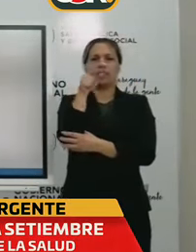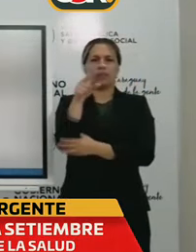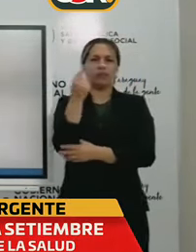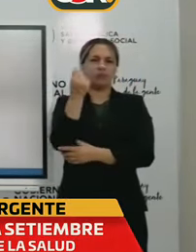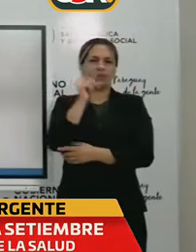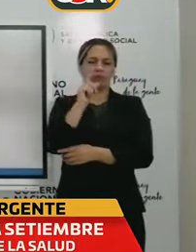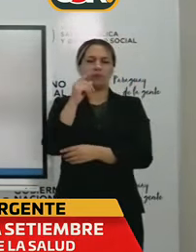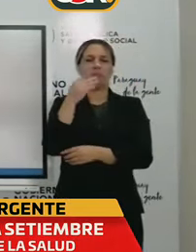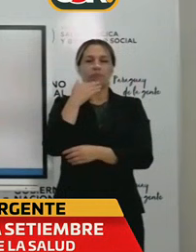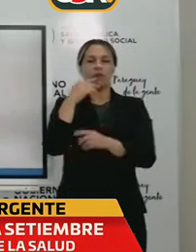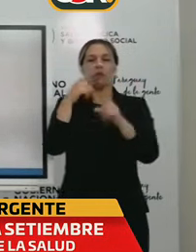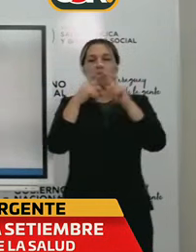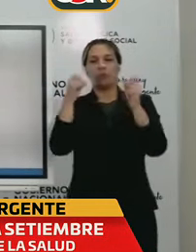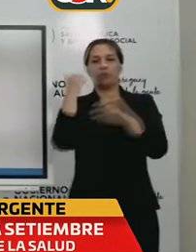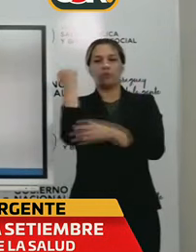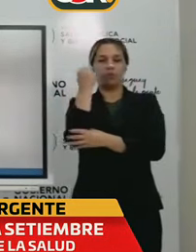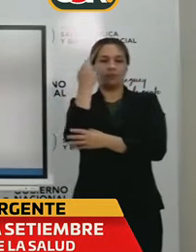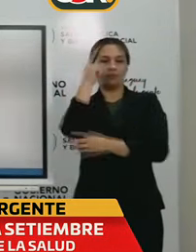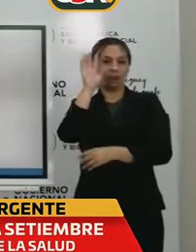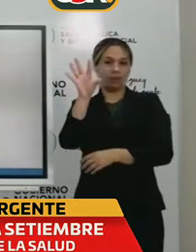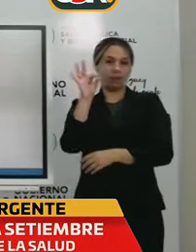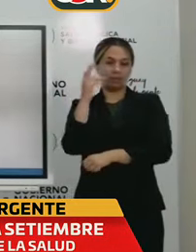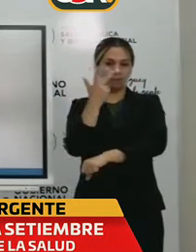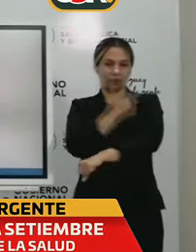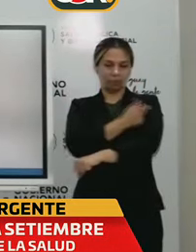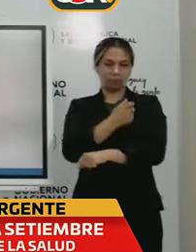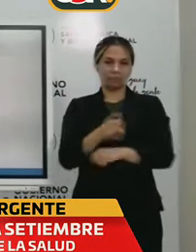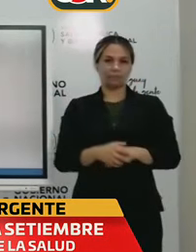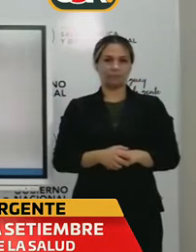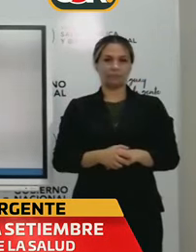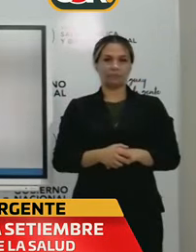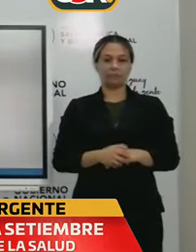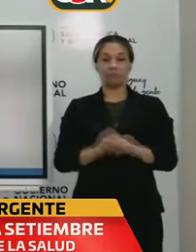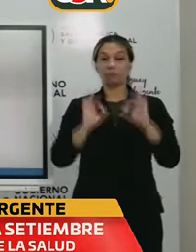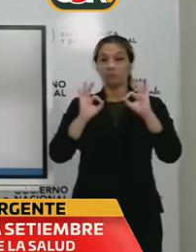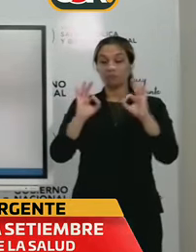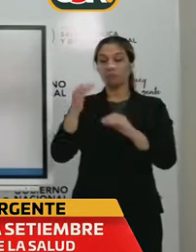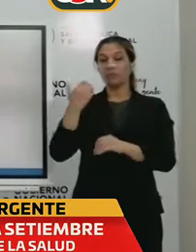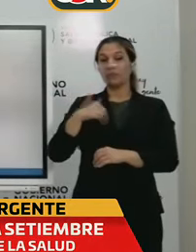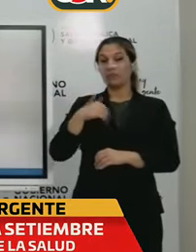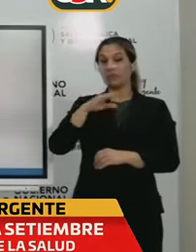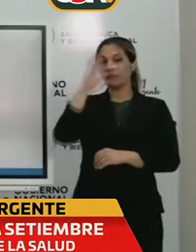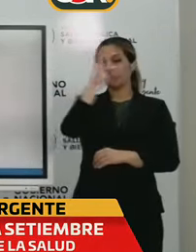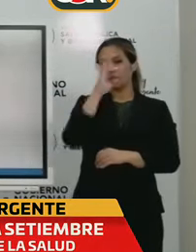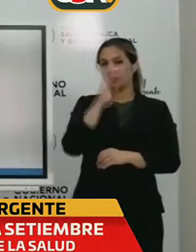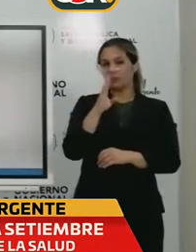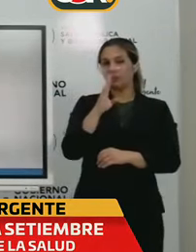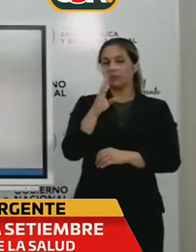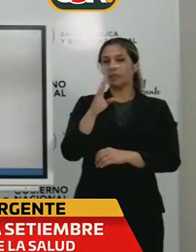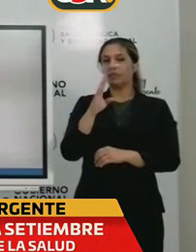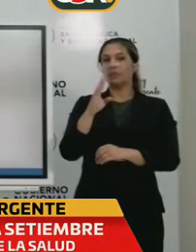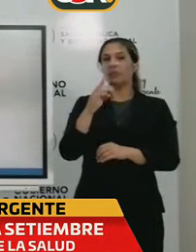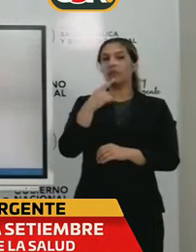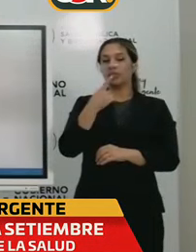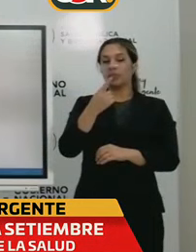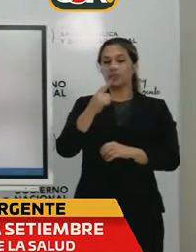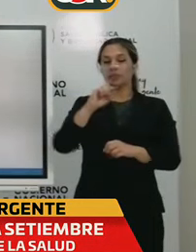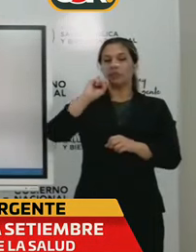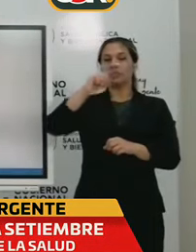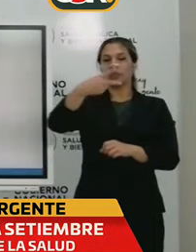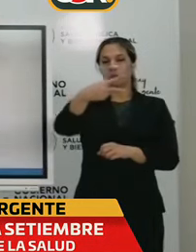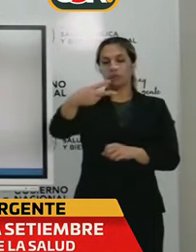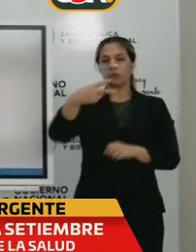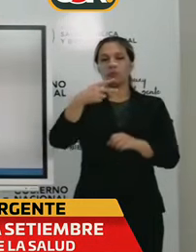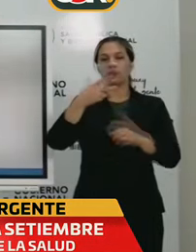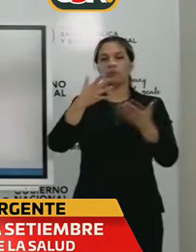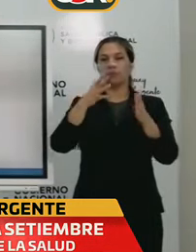para elegir la vacuna. Habiendo ya abordado los casos de Argentina y Brasil y anunciado que en el segundo trimestre